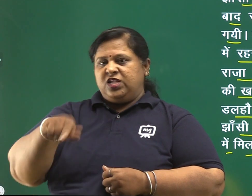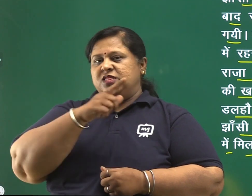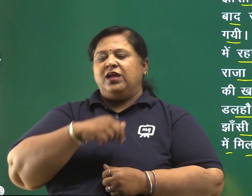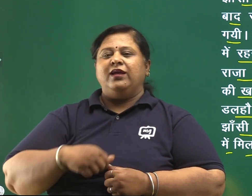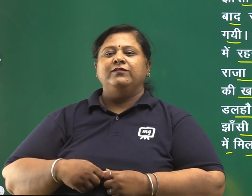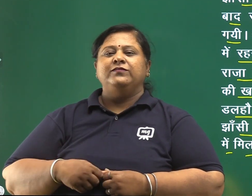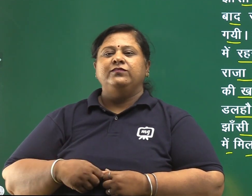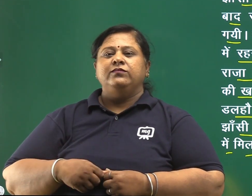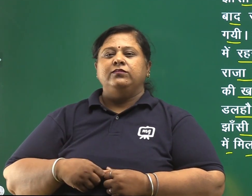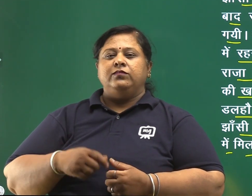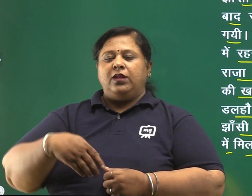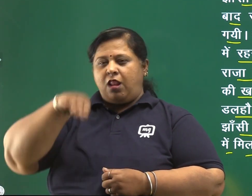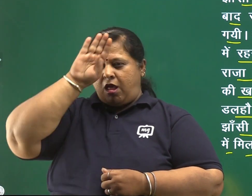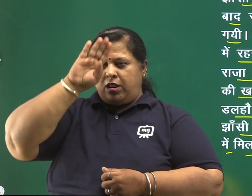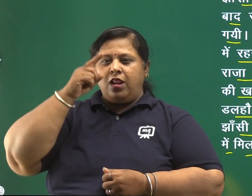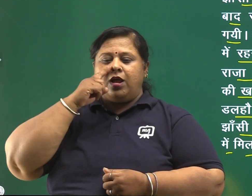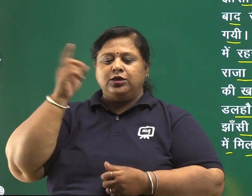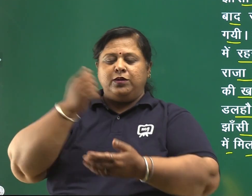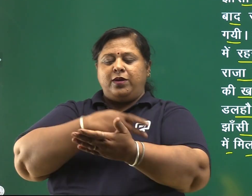इसलिए रानी लक्ष्मीबाई